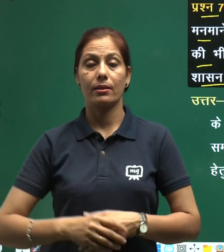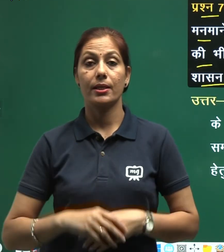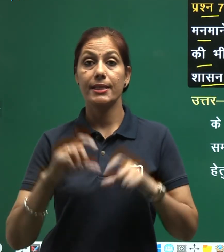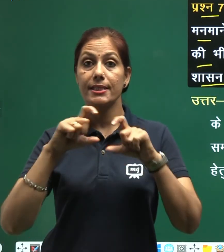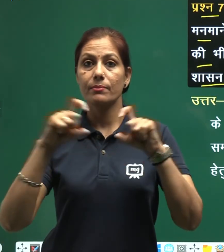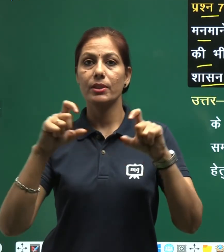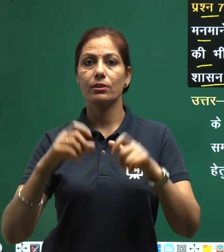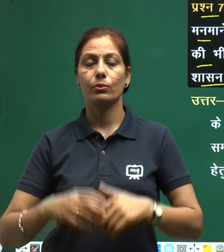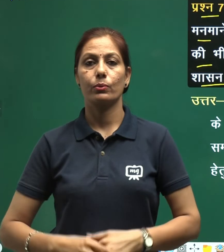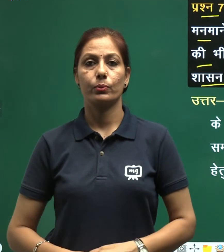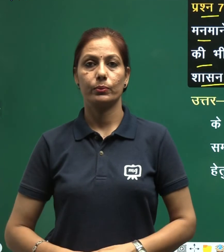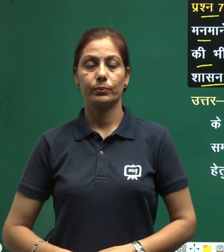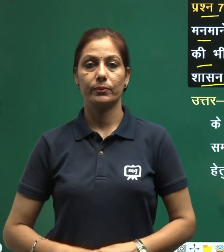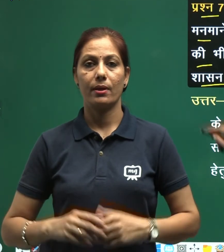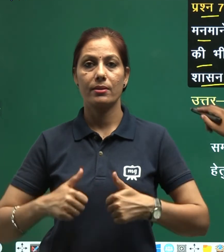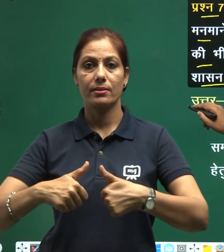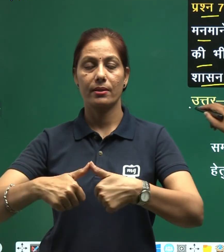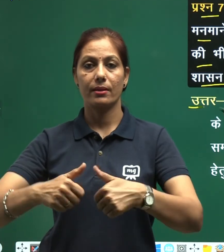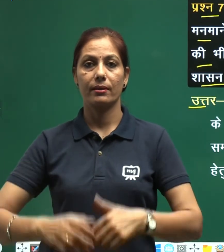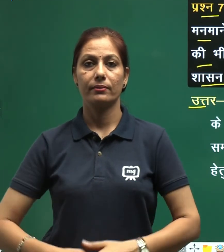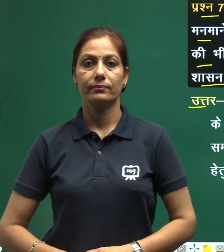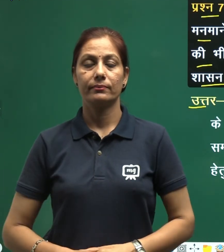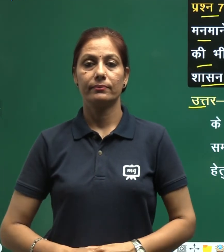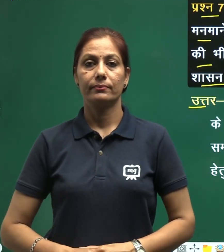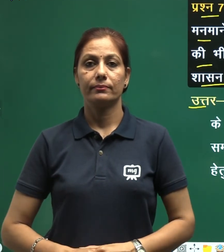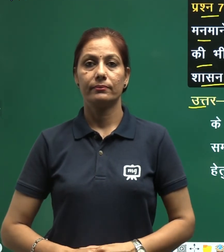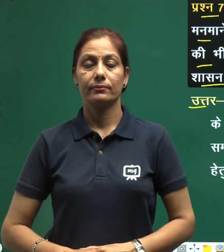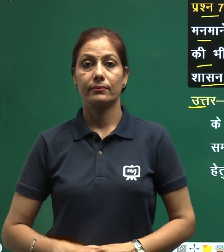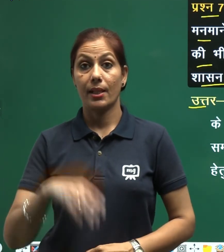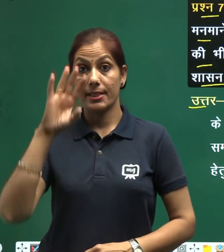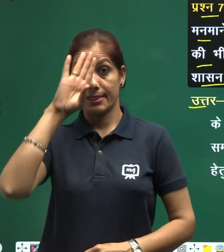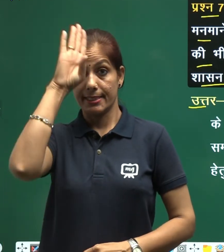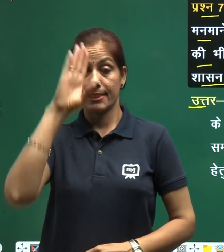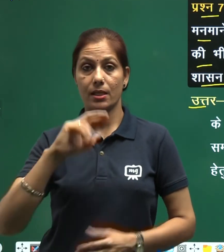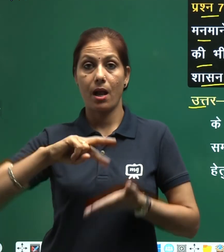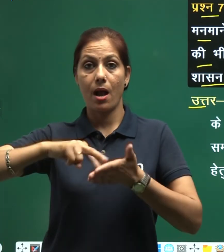स्पष्ट करो। उत्तर है, शासन का अर्थ